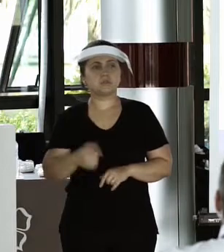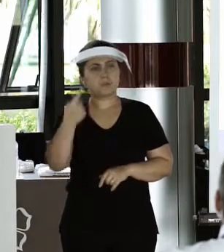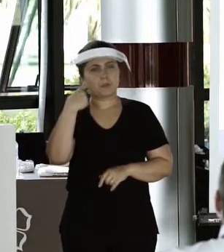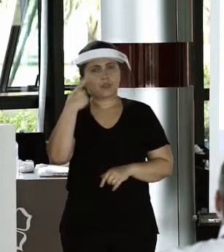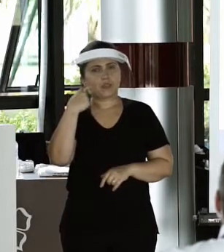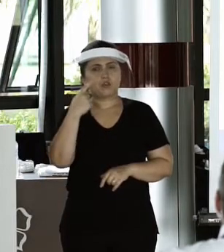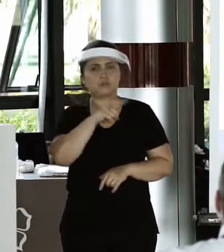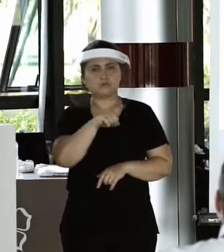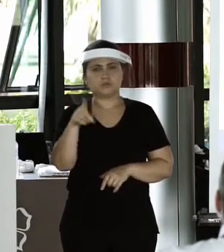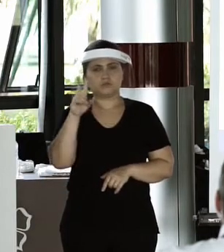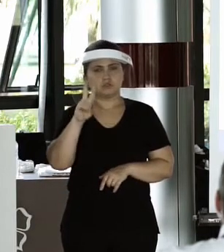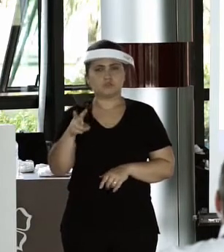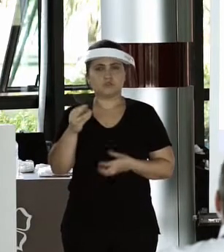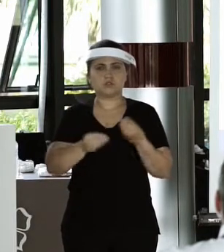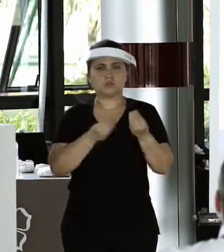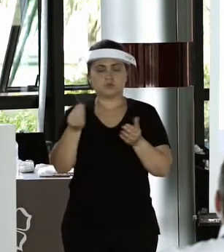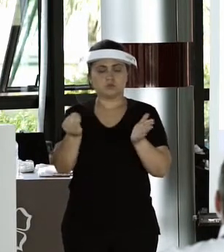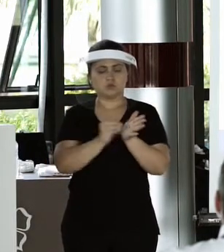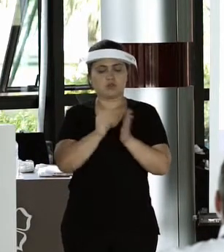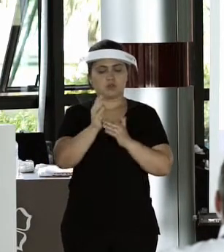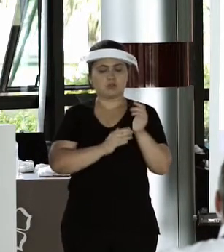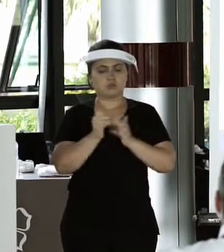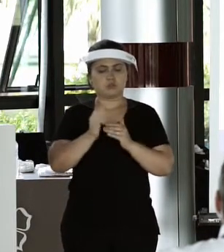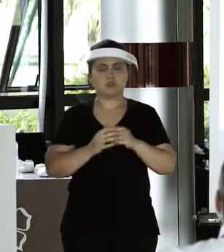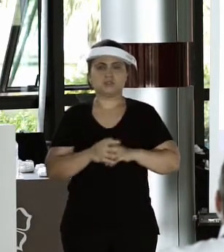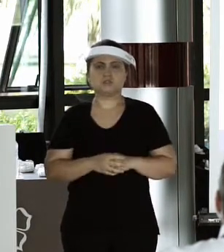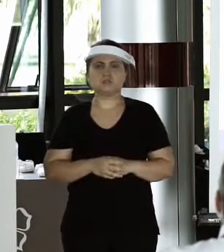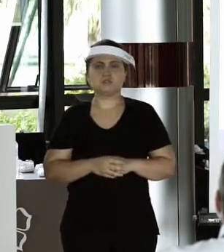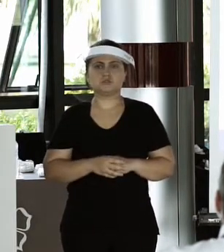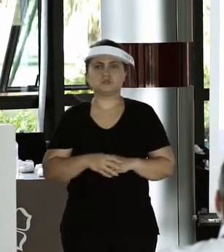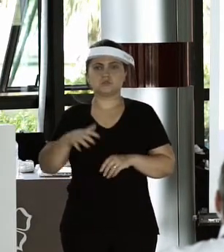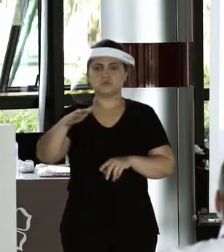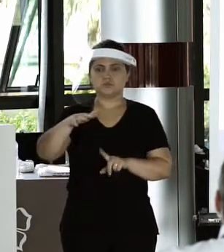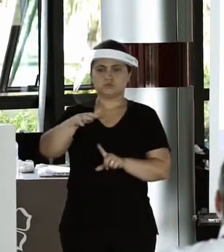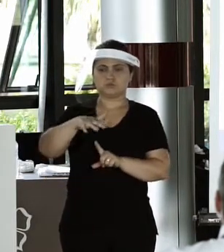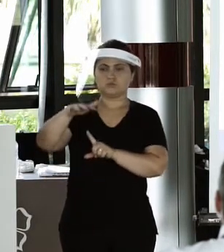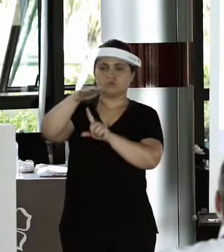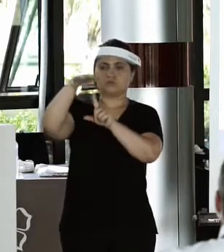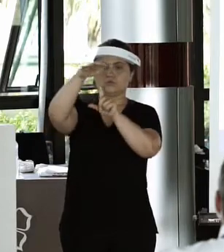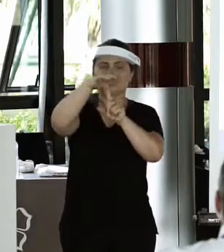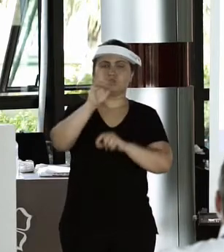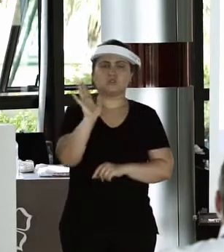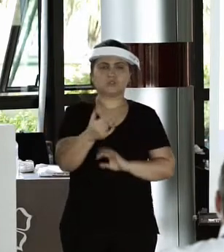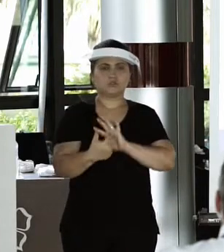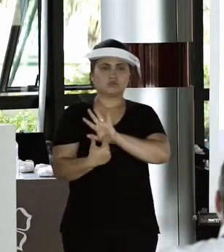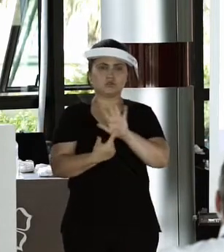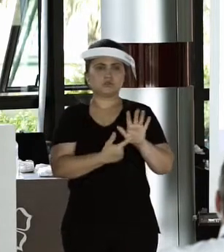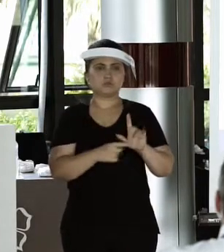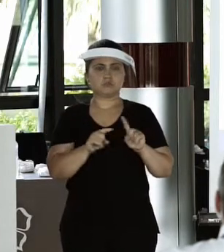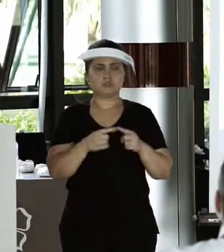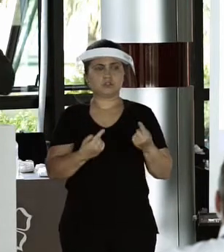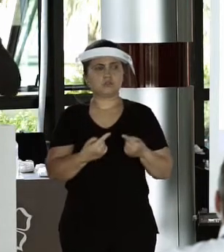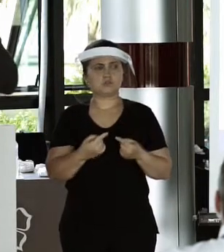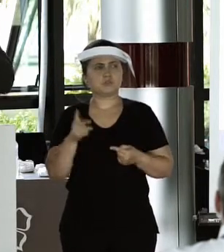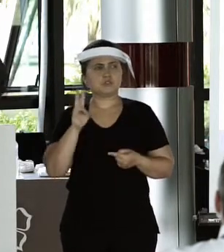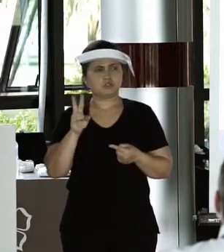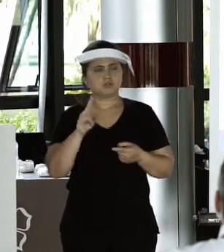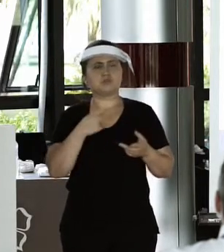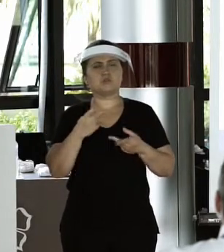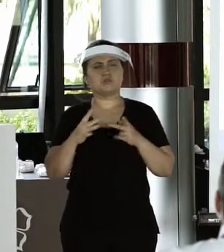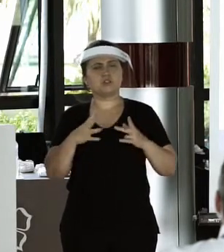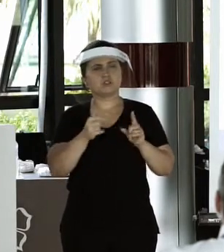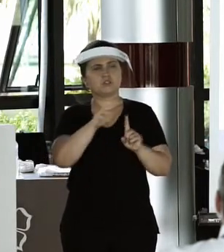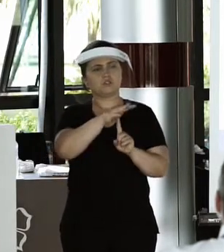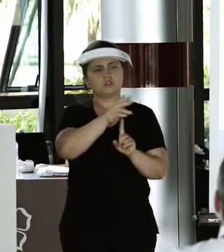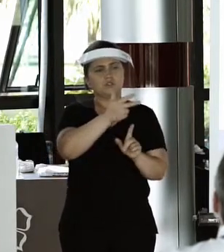aqui para vocês verem como que ela se aplica agora com drones, que eu já mostrei, só que aquela questão toda, né, de ter